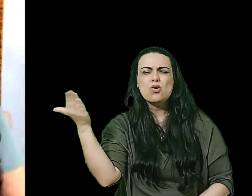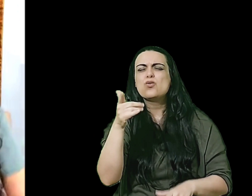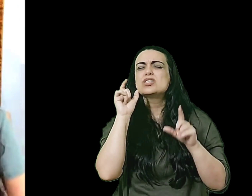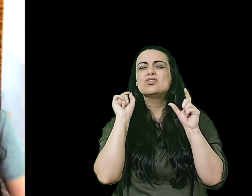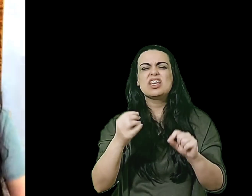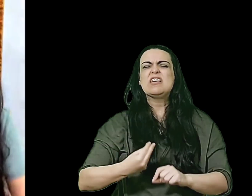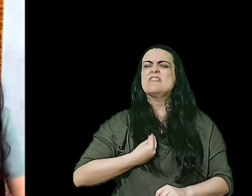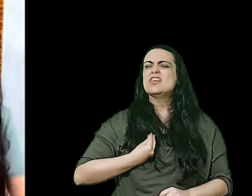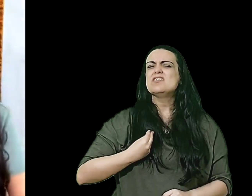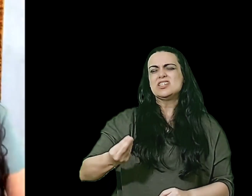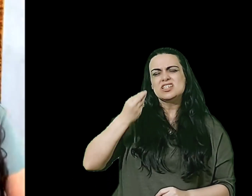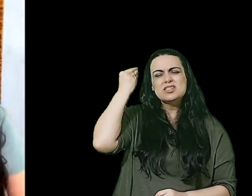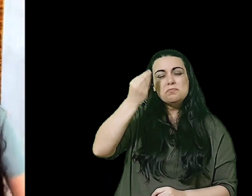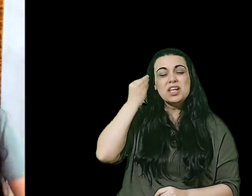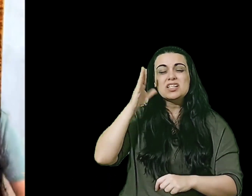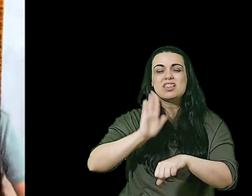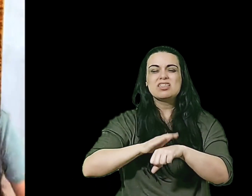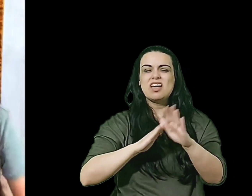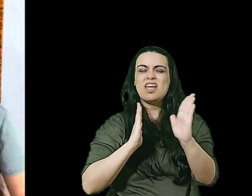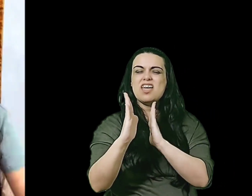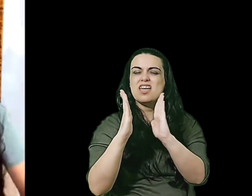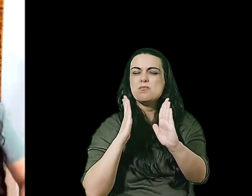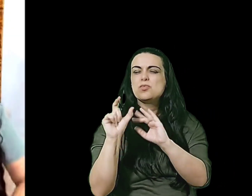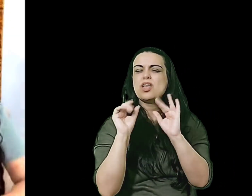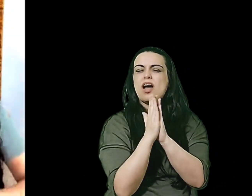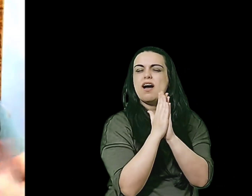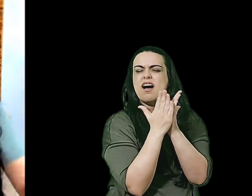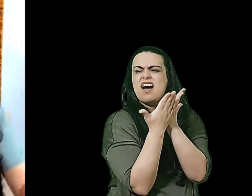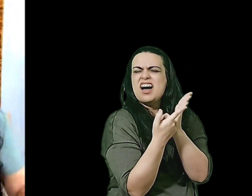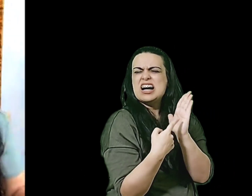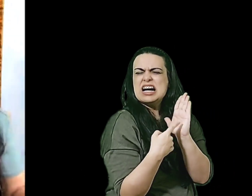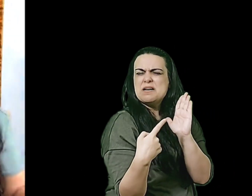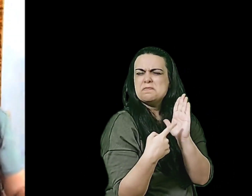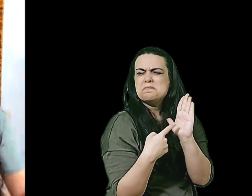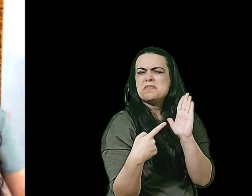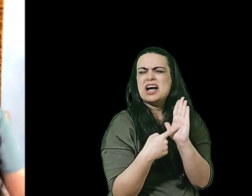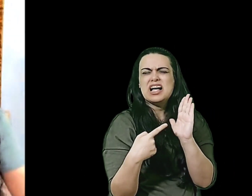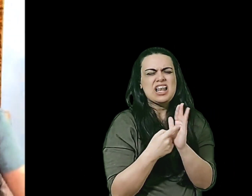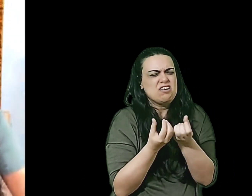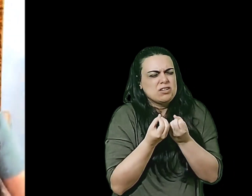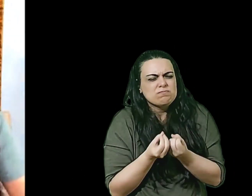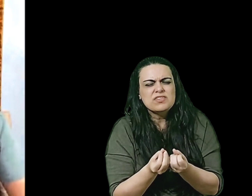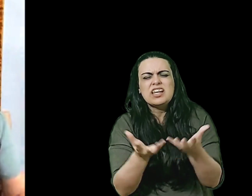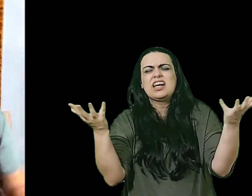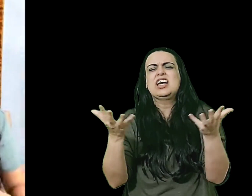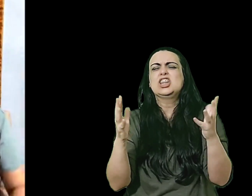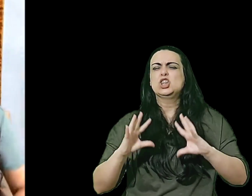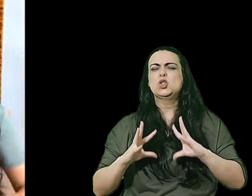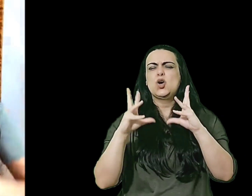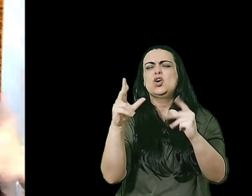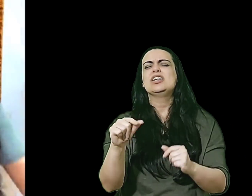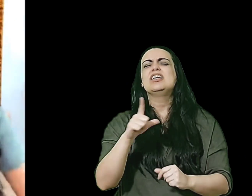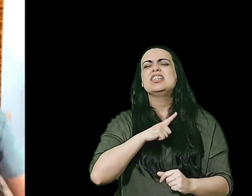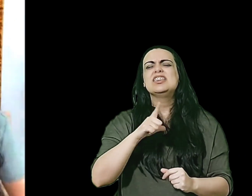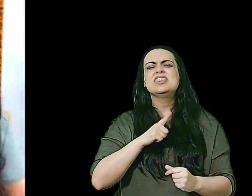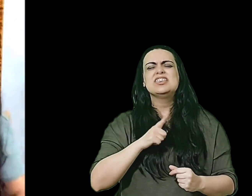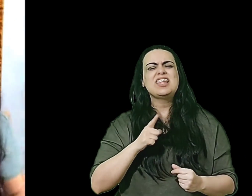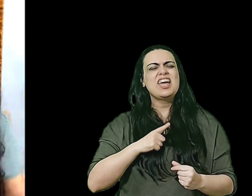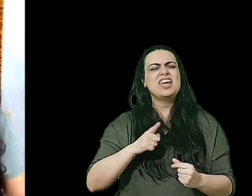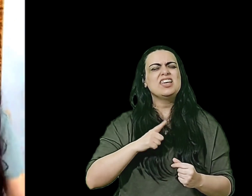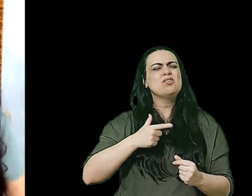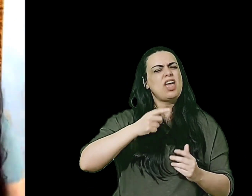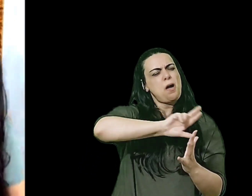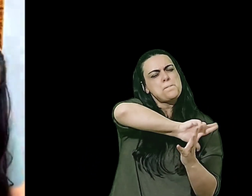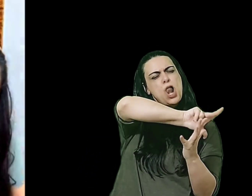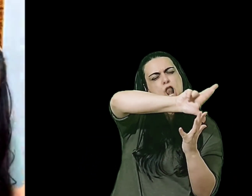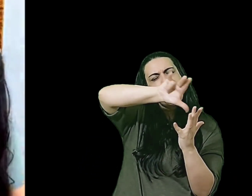pessoas aqui, Senhor. Oh Deus amado, um tempo onde a palavra é extremamente propícia a todos, onde o leque de